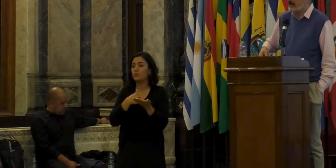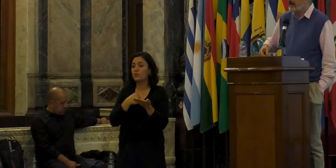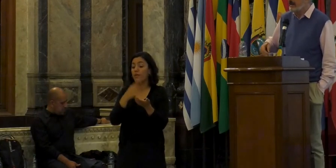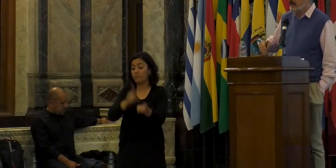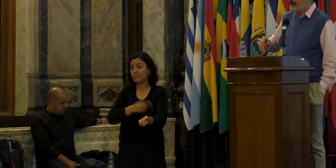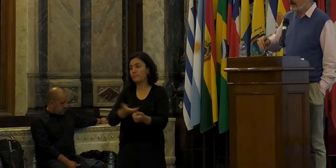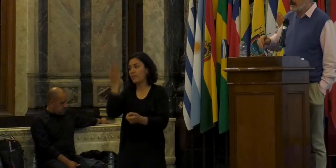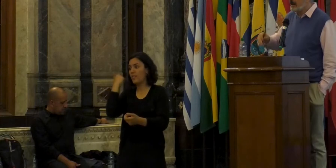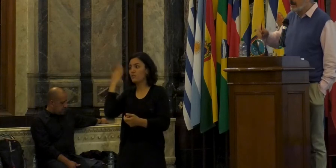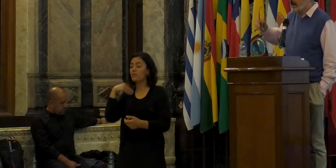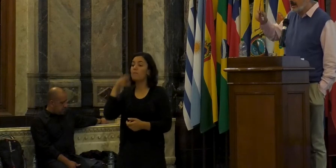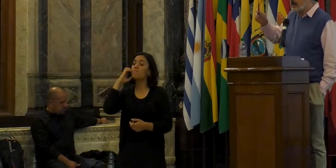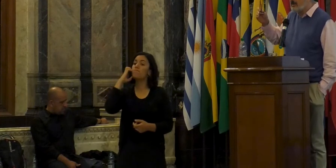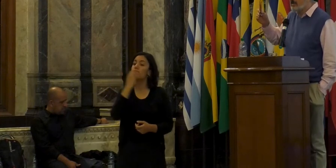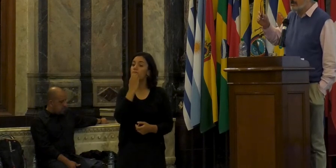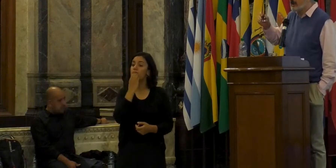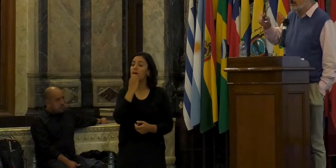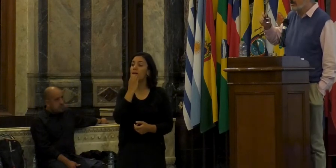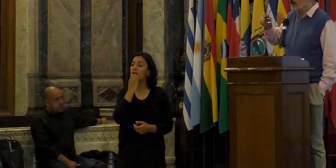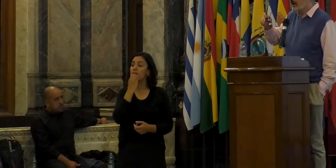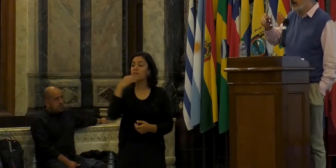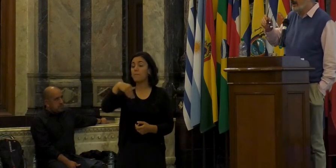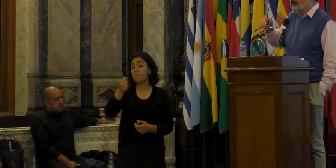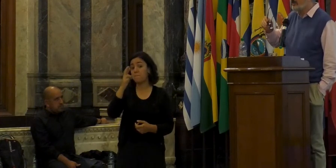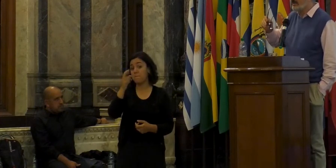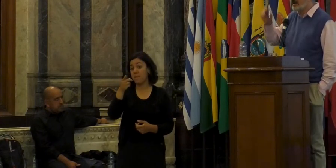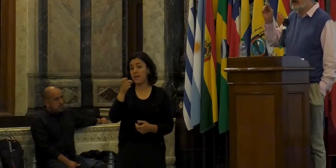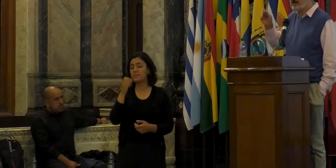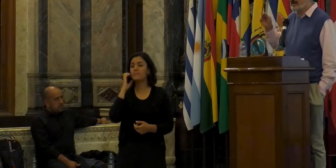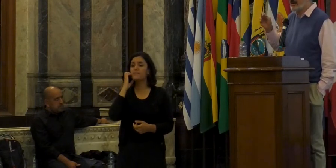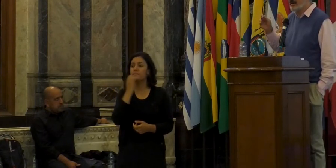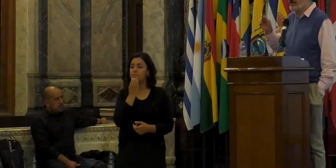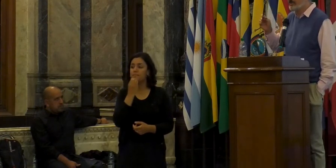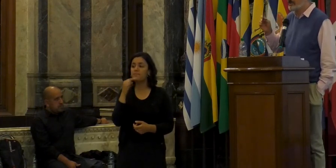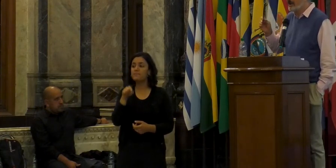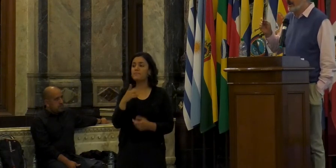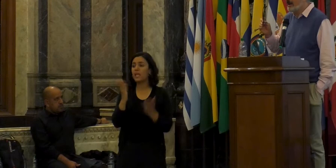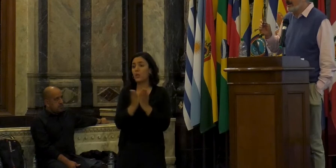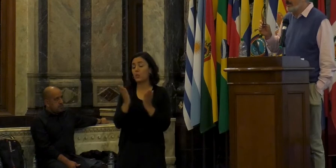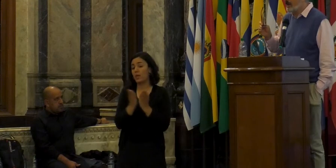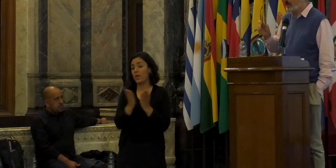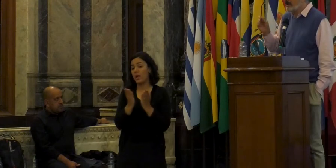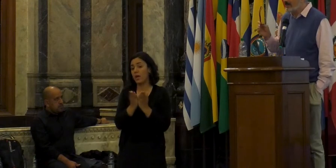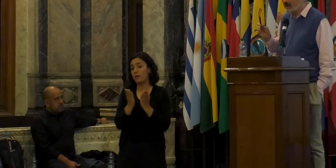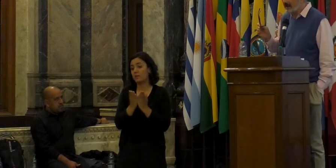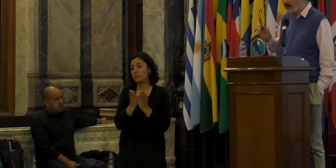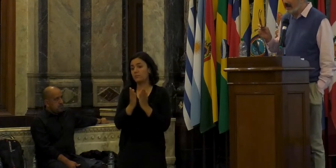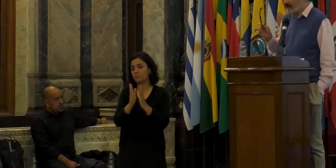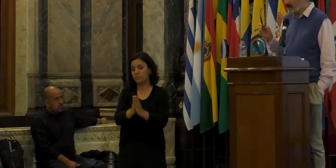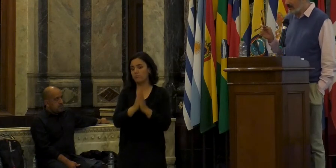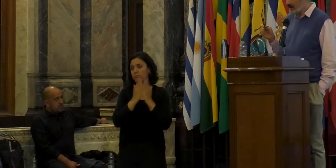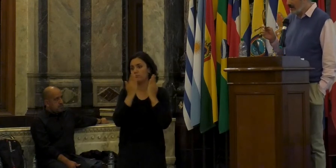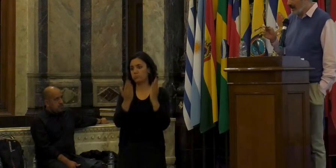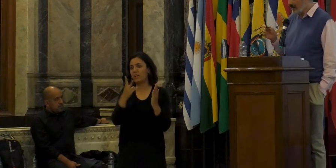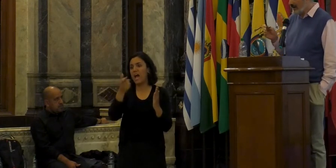marxiana, que decía aquello, o sea, los que estudiarais en aquellos manuales de Martha